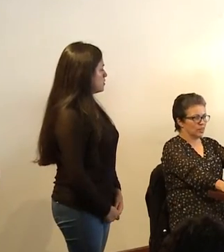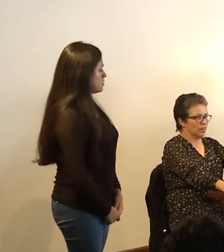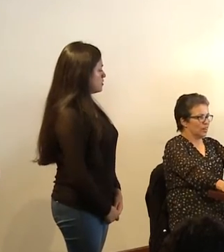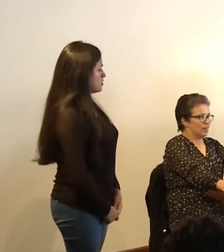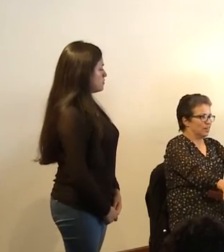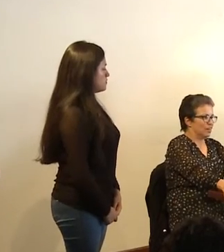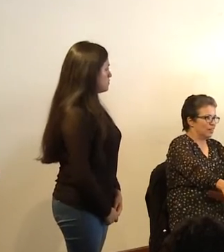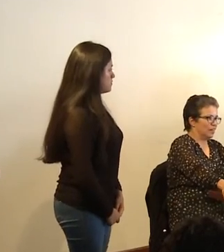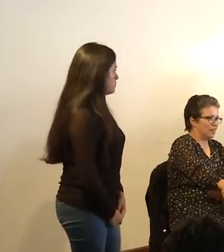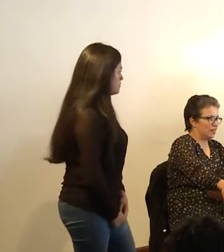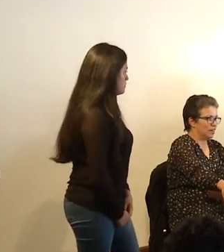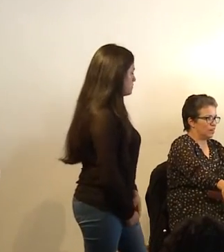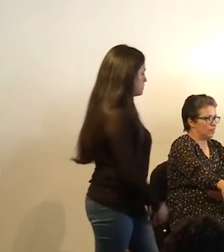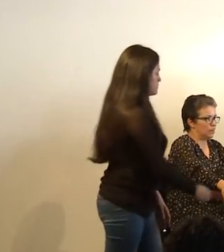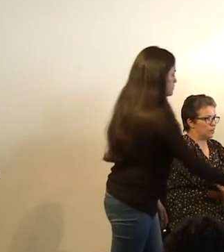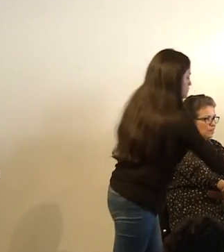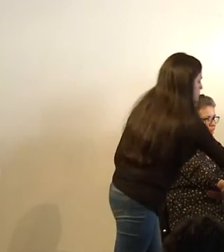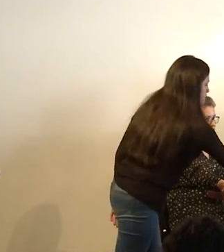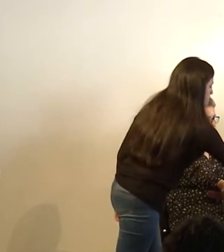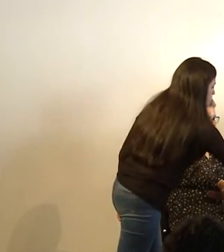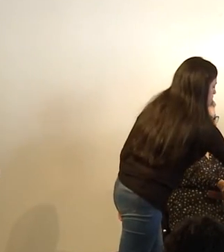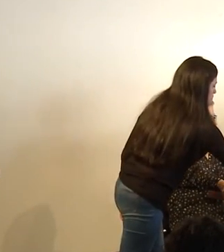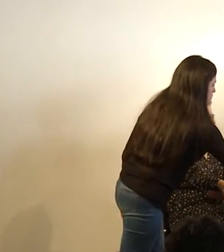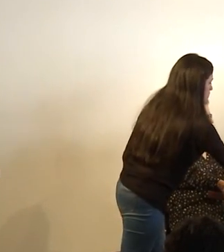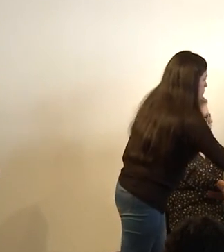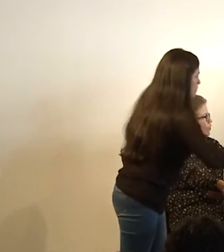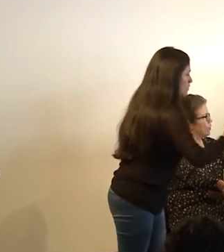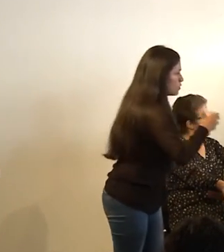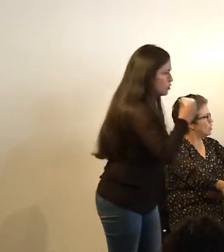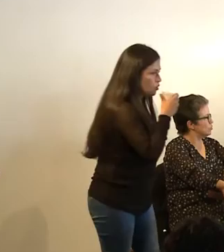posibilidad de diálogo. Gracias, Alfonso.